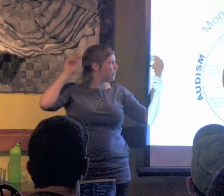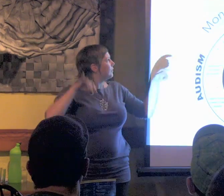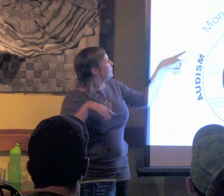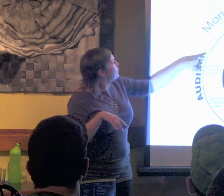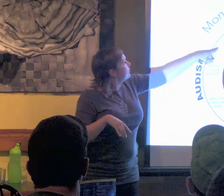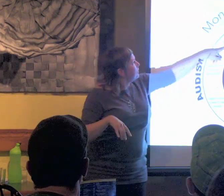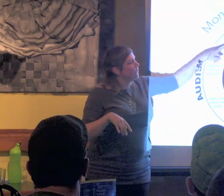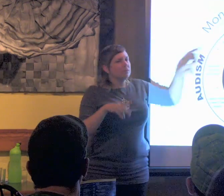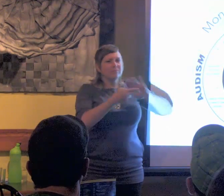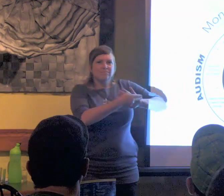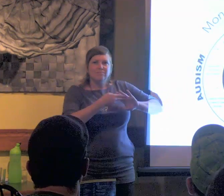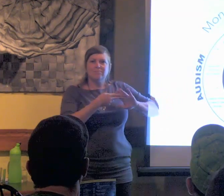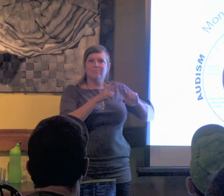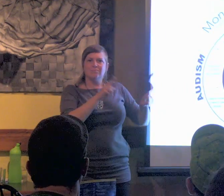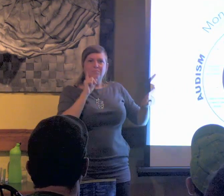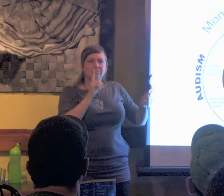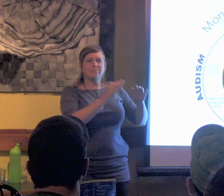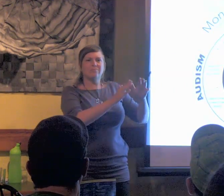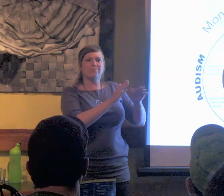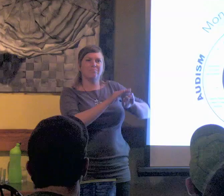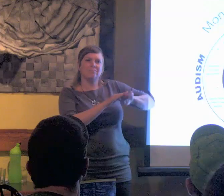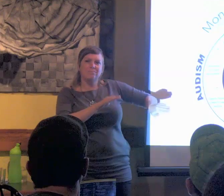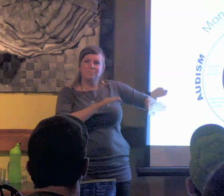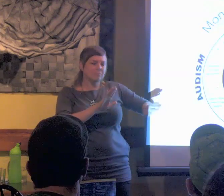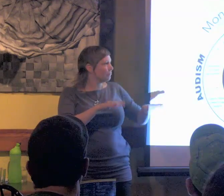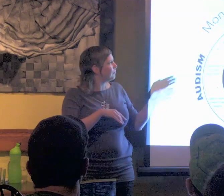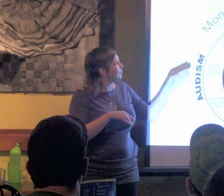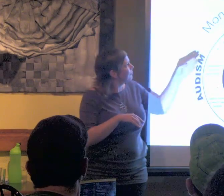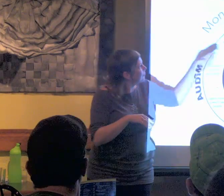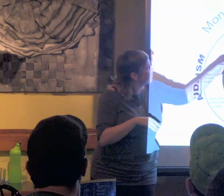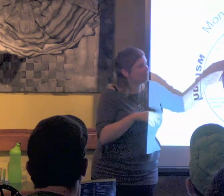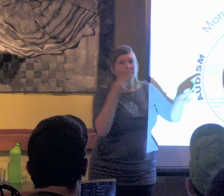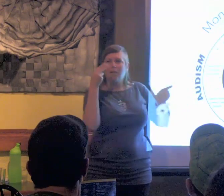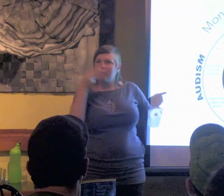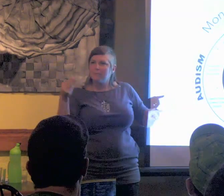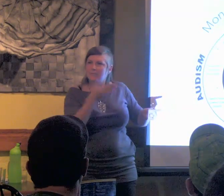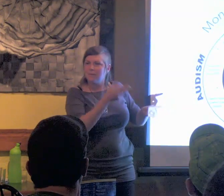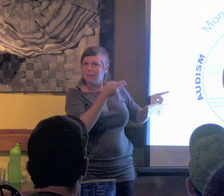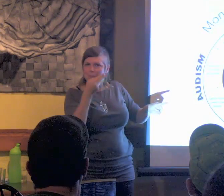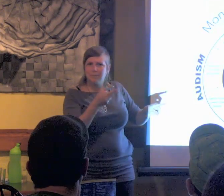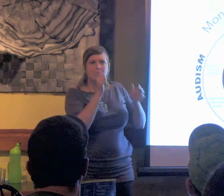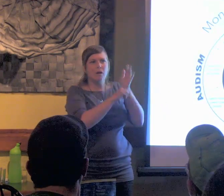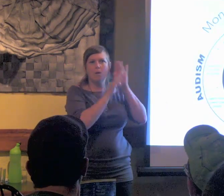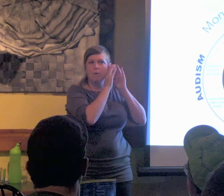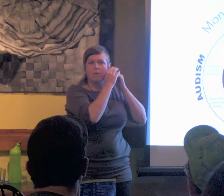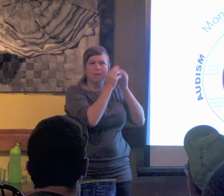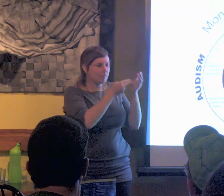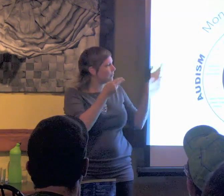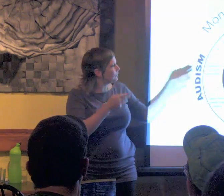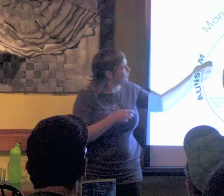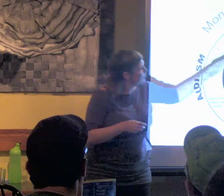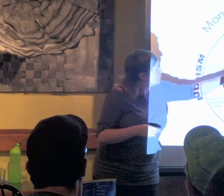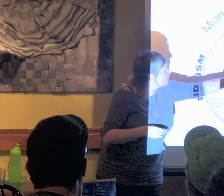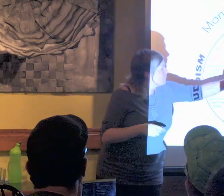entendantes, à quelque part, les personnes sourdes sont vues et stigmatisées par les personnes entendantes qui, elles, les voix vont les traiter,